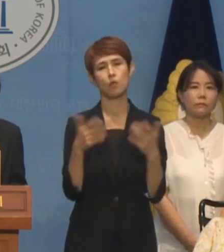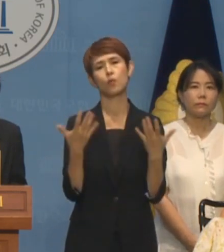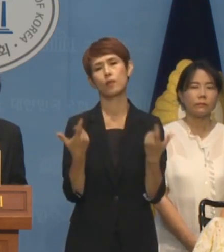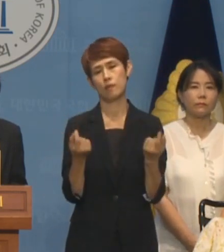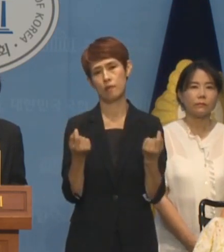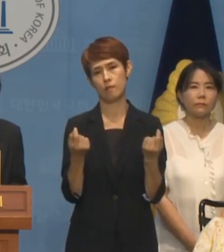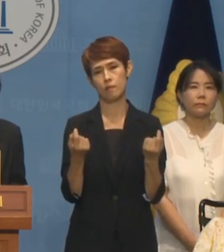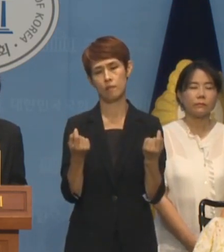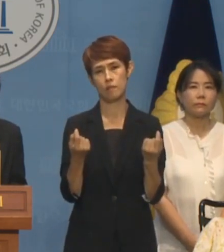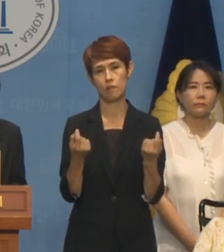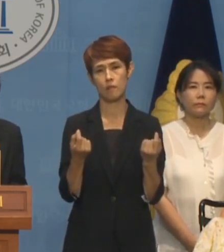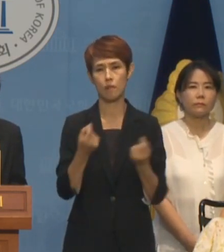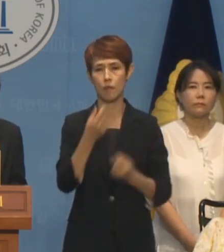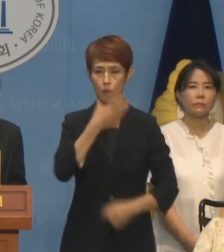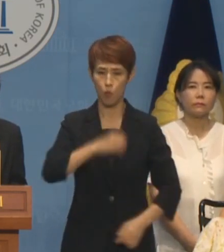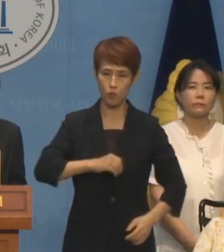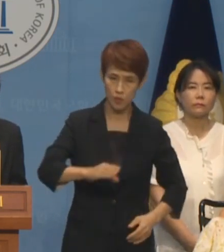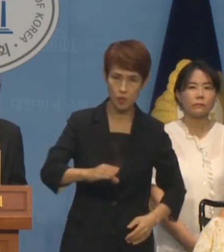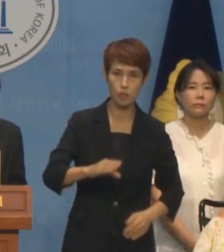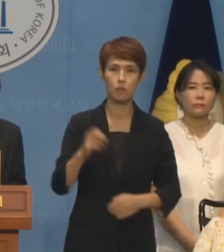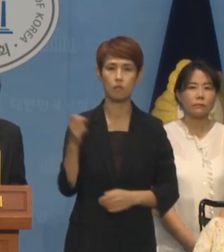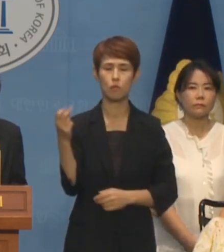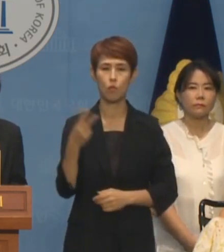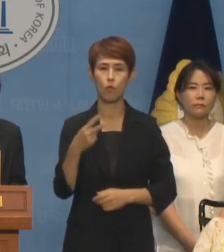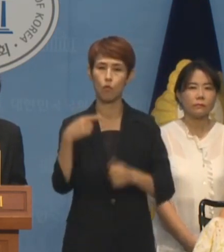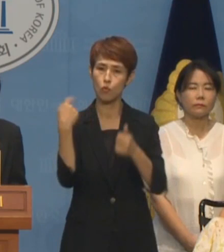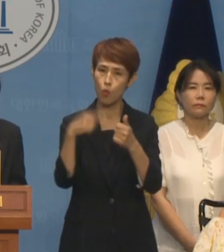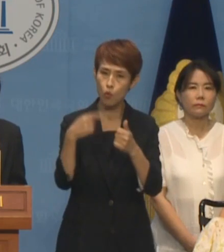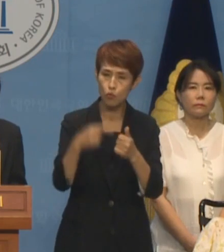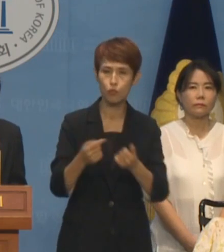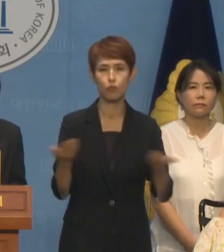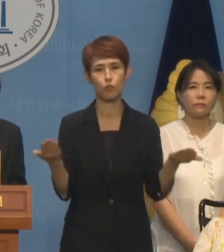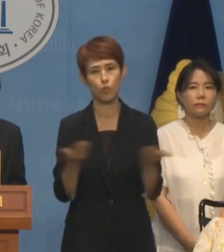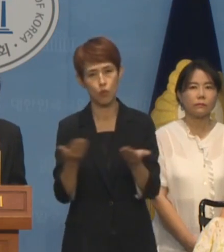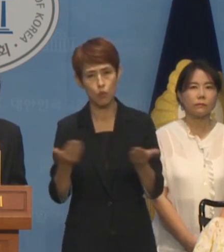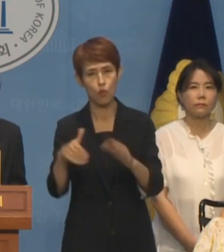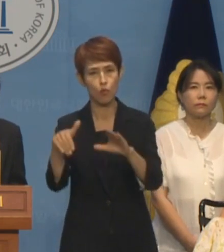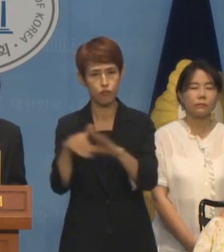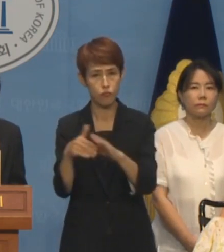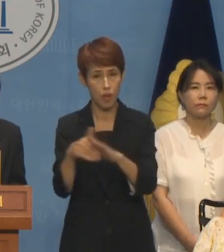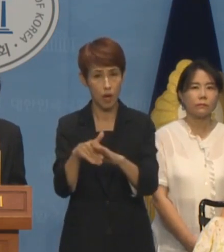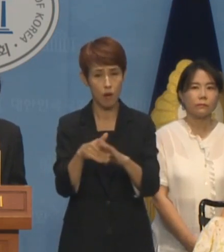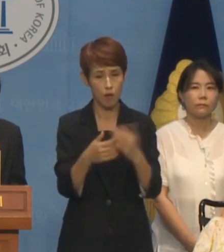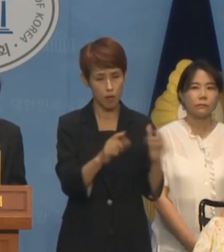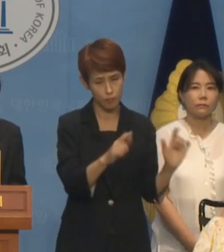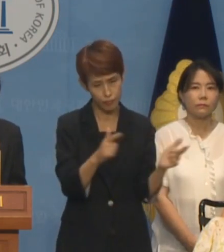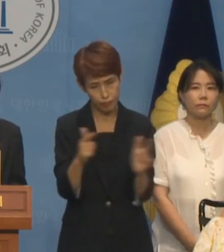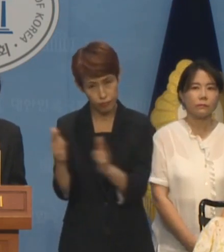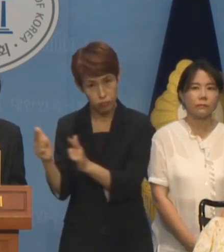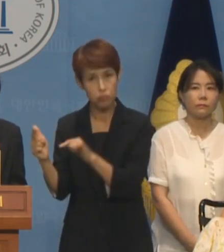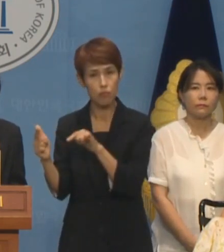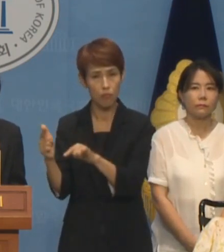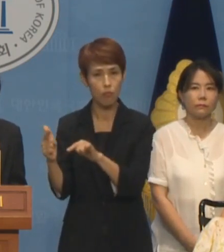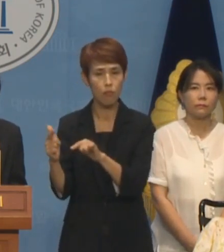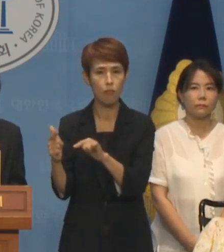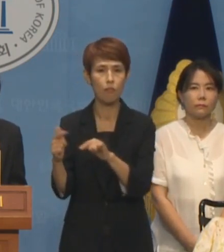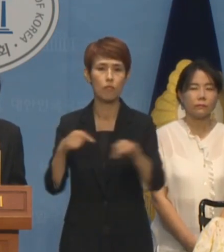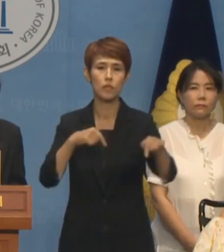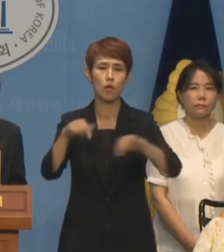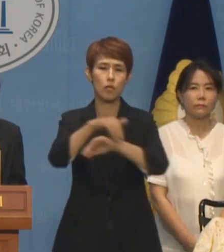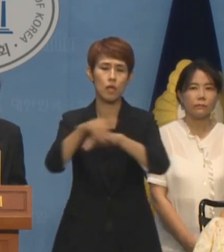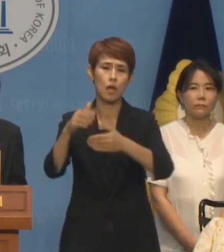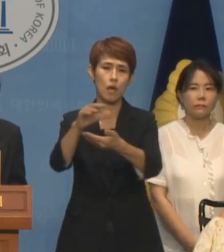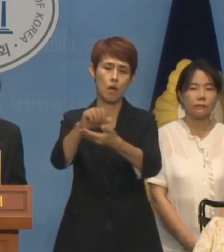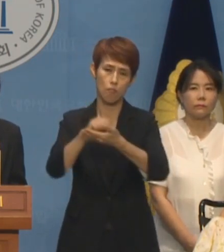국민도 복지뿐 아니라 교육, 노동, 문화 등 다양한 영역의 정책